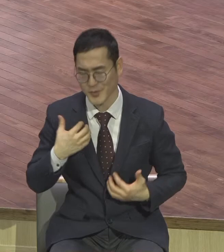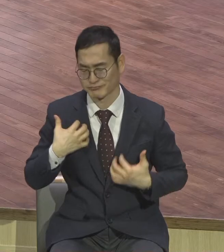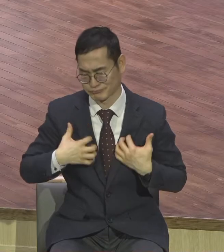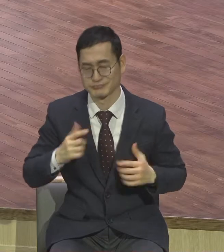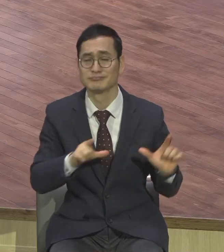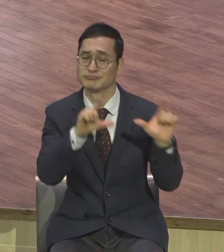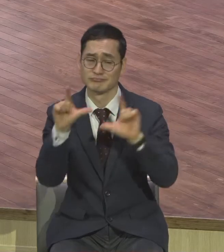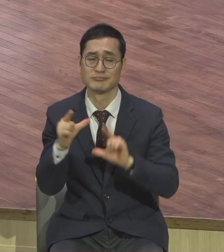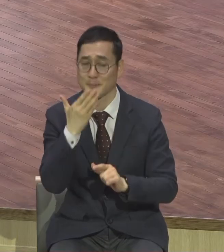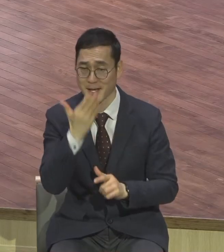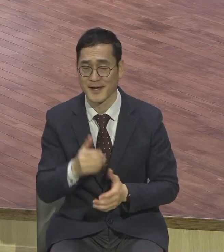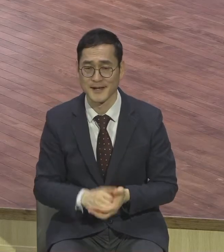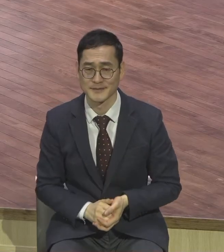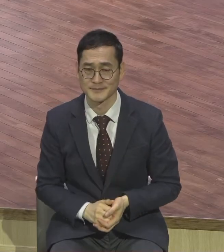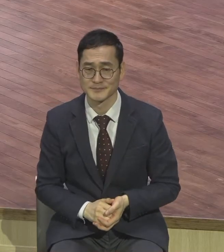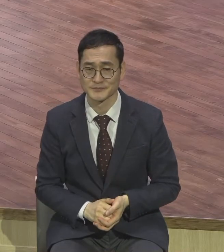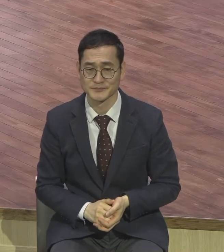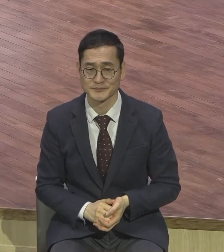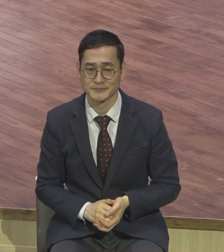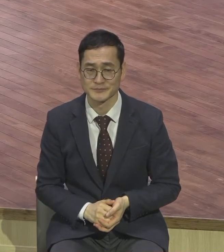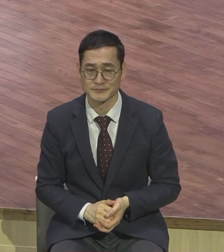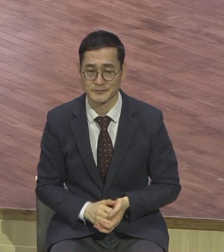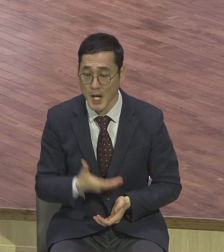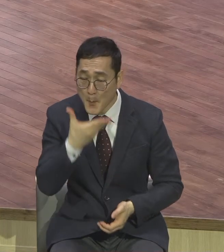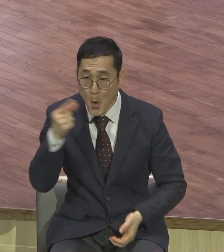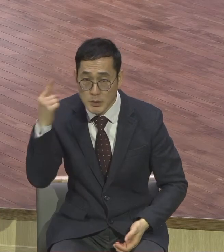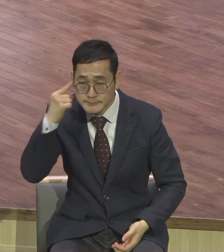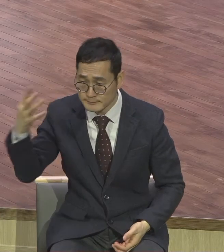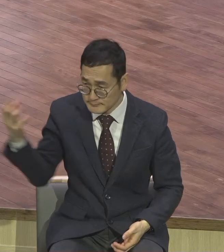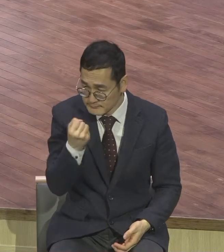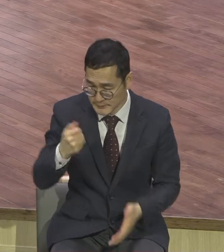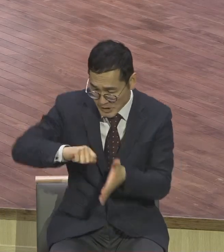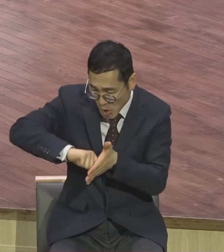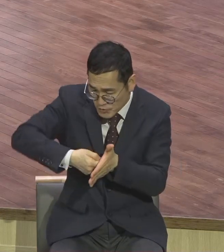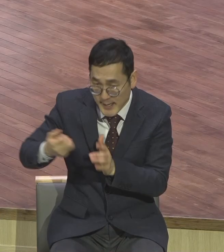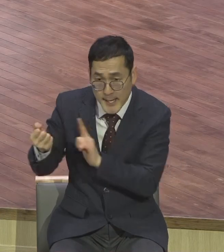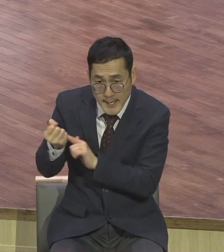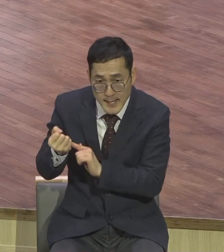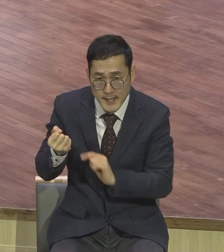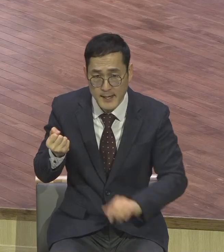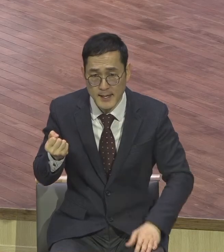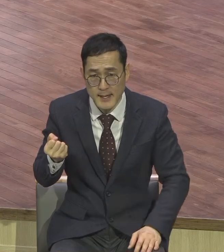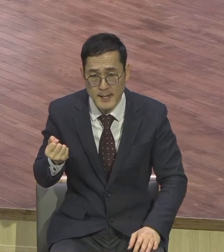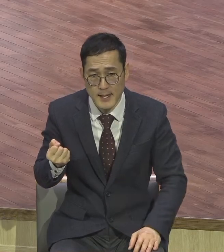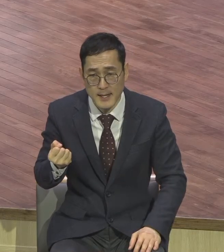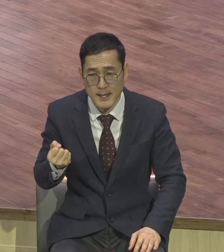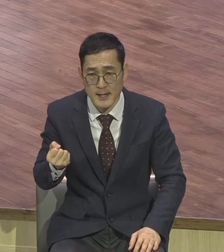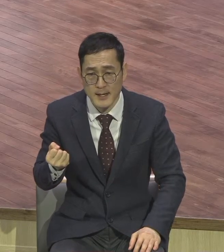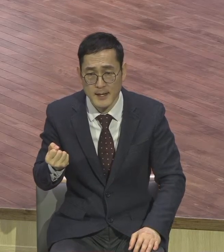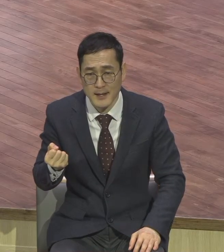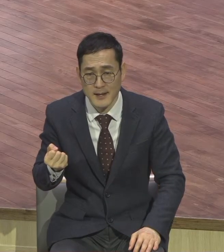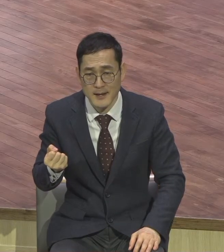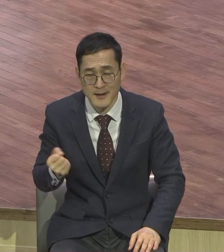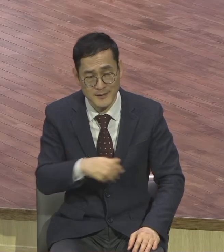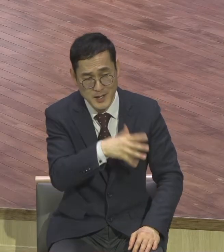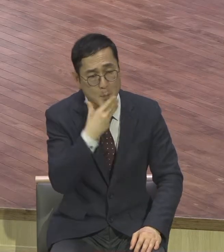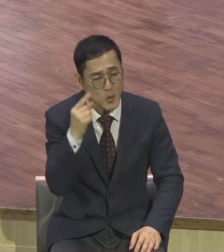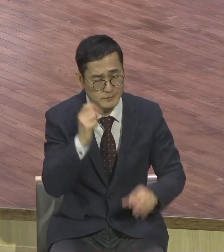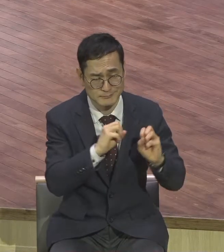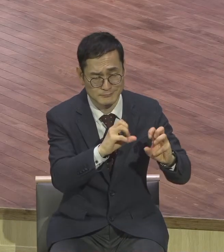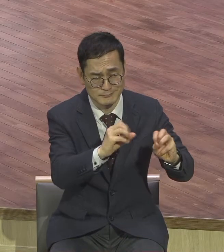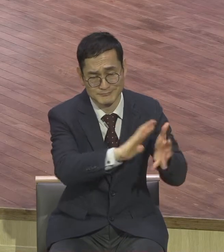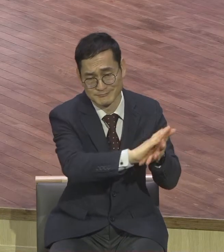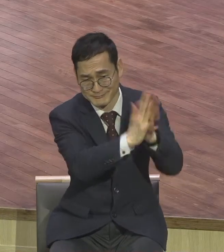복음 가진 여러분이 가는 그곳에 오직 유일성 재창조 역사가 일어나길 바랍니다.